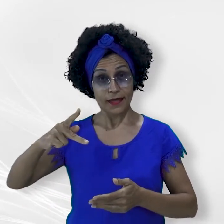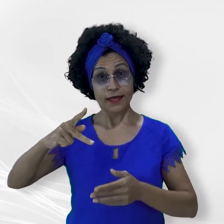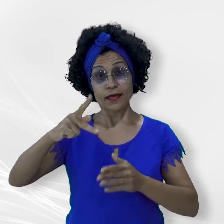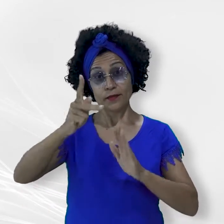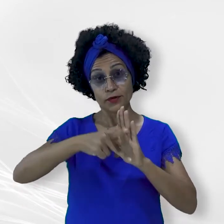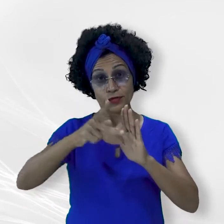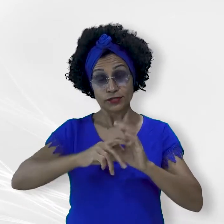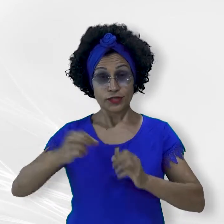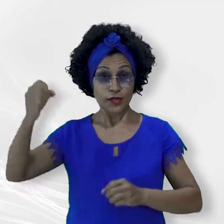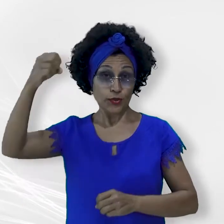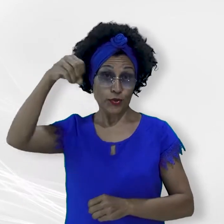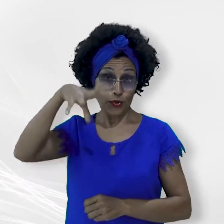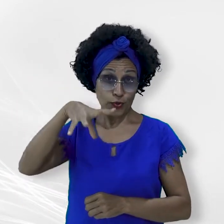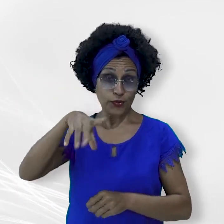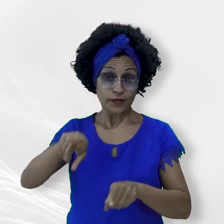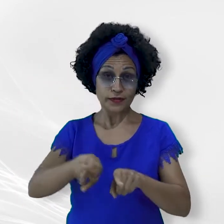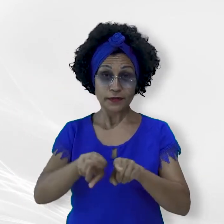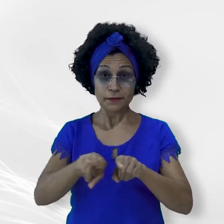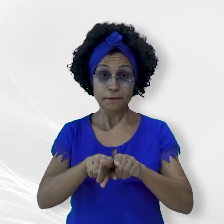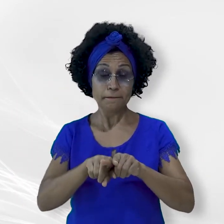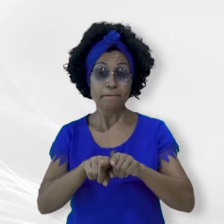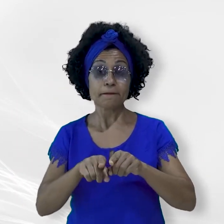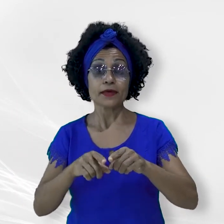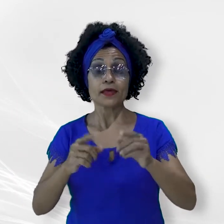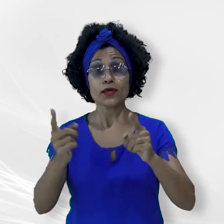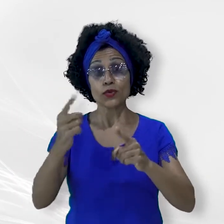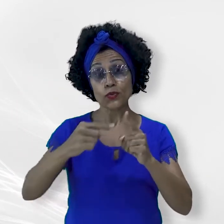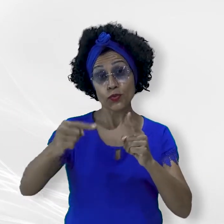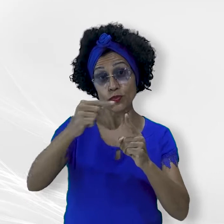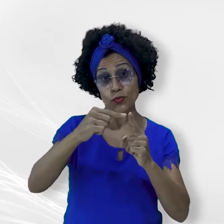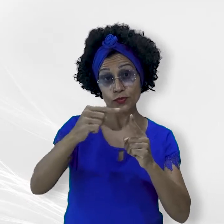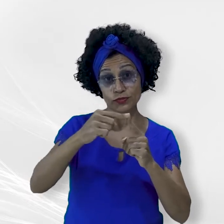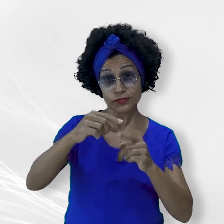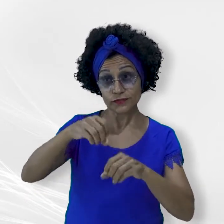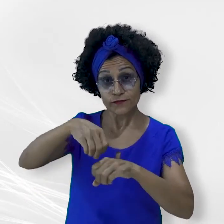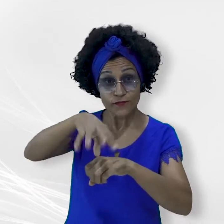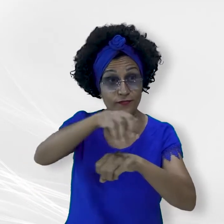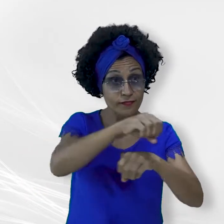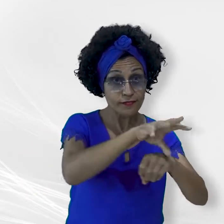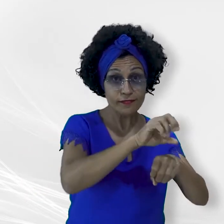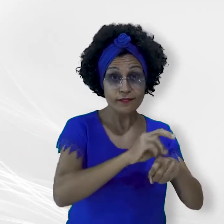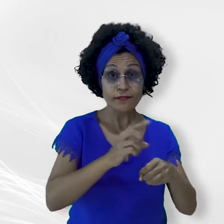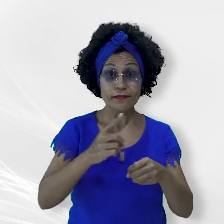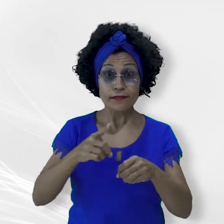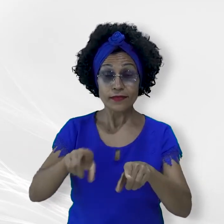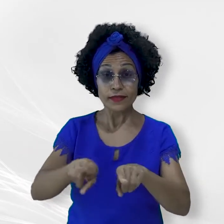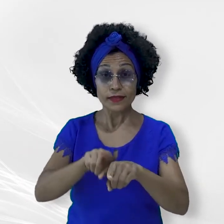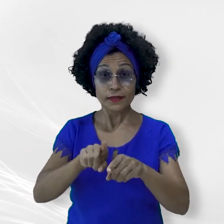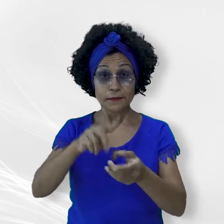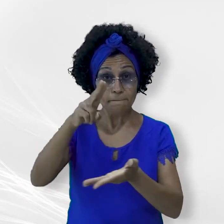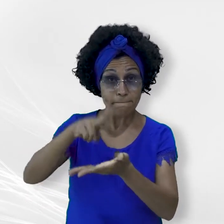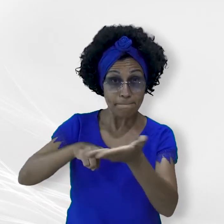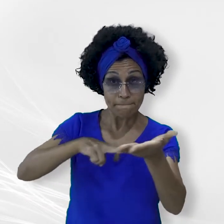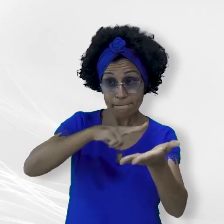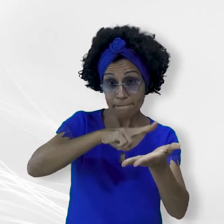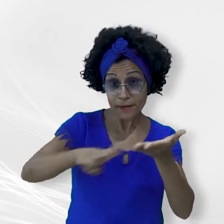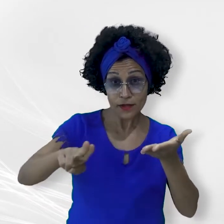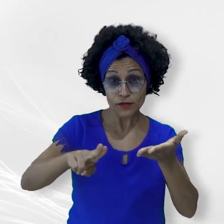Aplicativo para dispositivos móveis que tem como objetivo o envio de notificações de abusos sexuais para a rede de proteção,